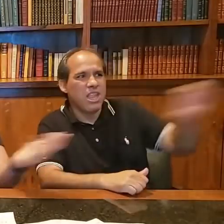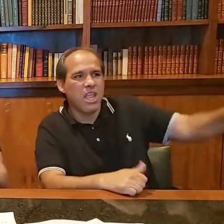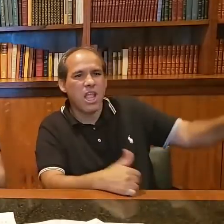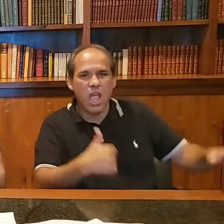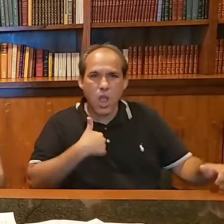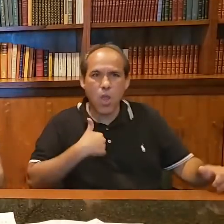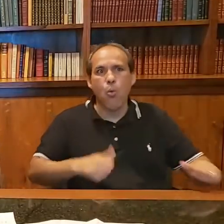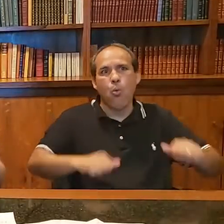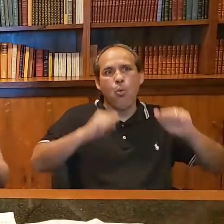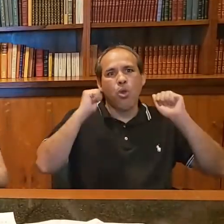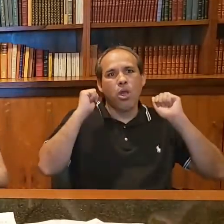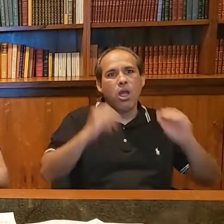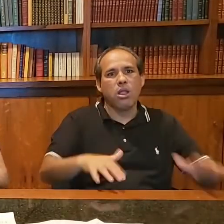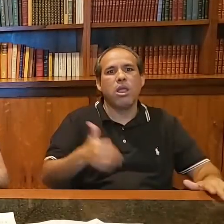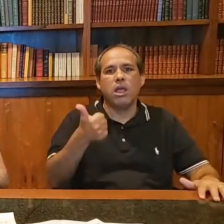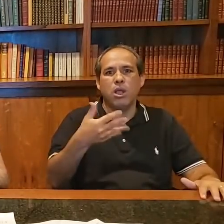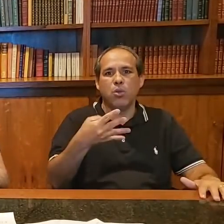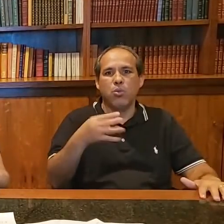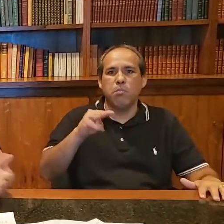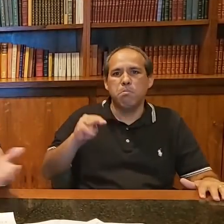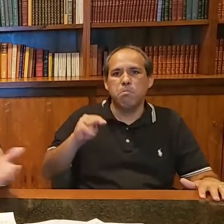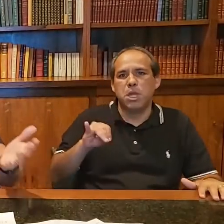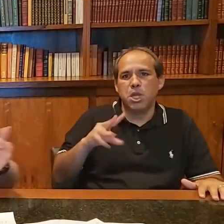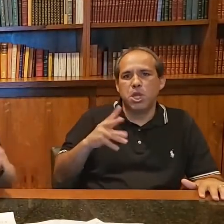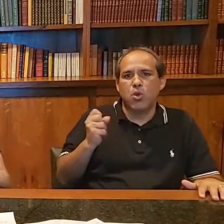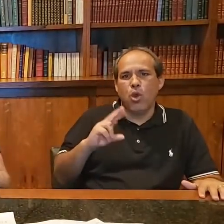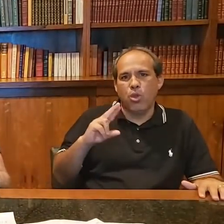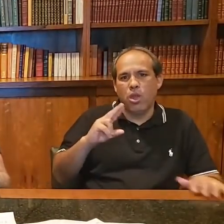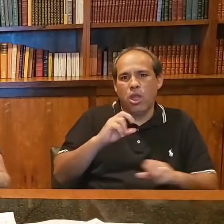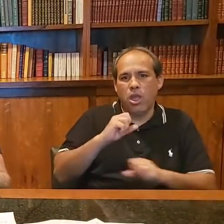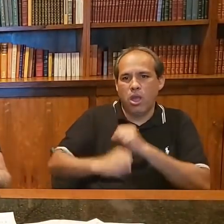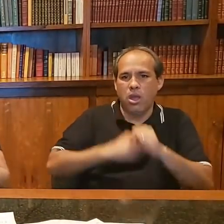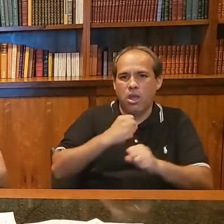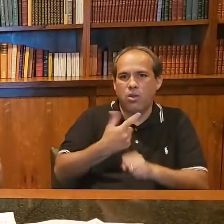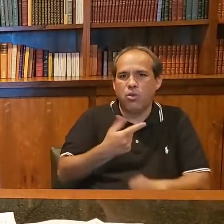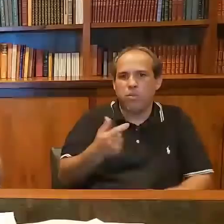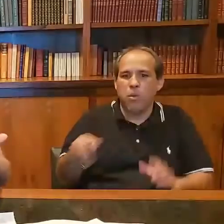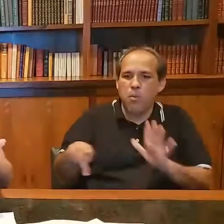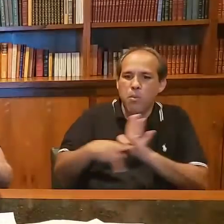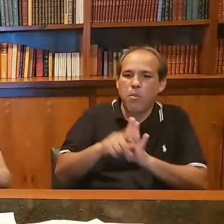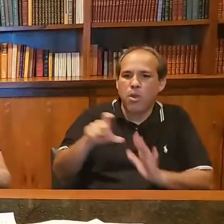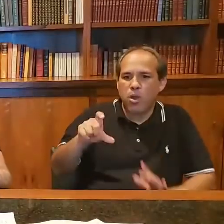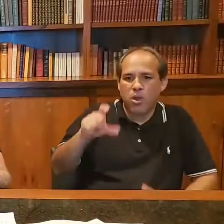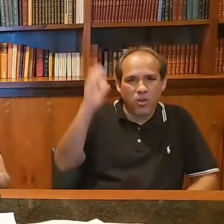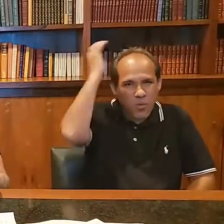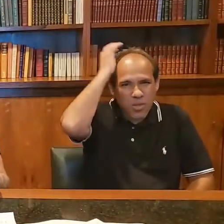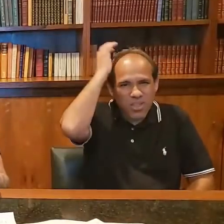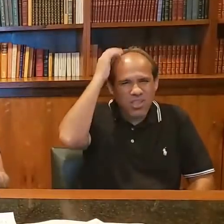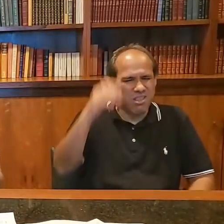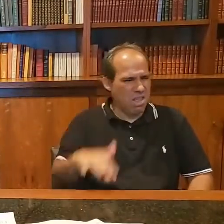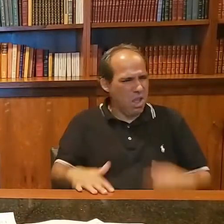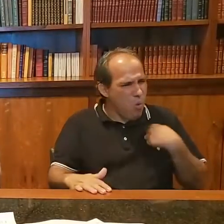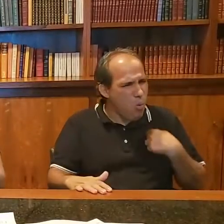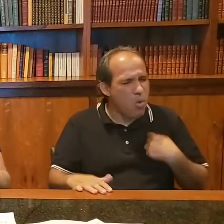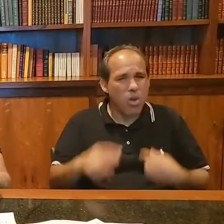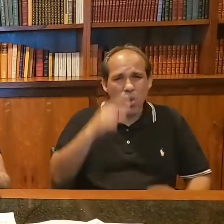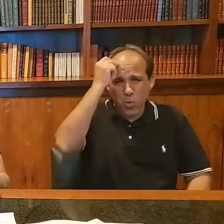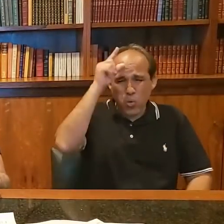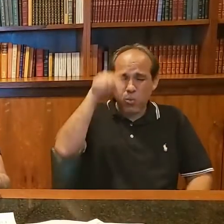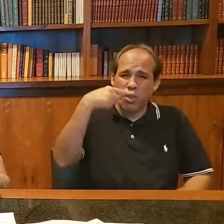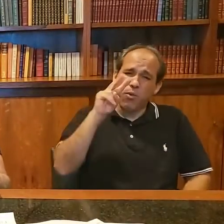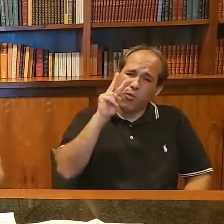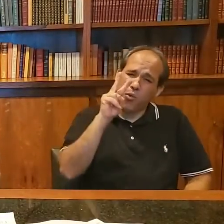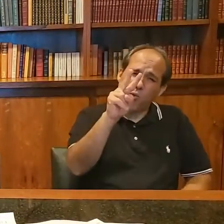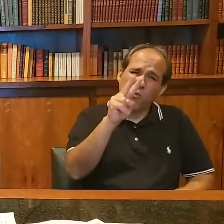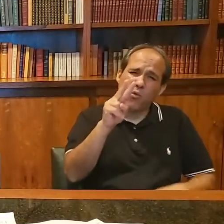14 milhões com leite condensado no Corretiano. Pelo amor de Deus. Fiquei sabendo quando saiu na mídia. Foi um valor bem abaixo